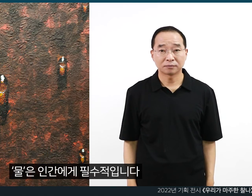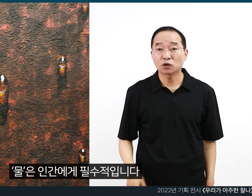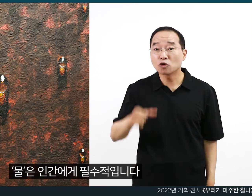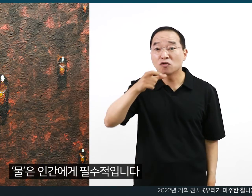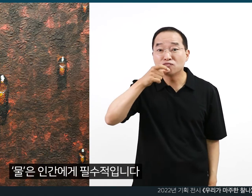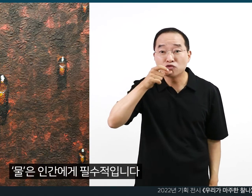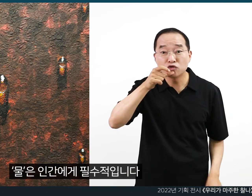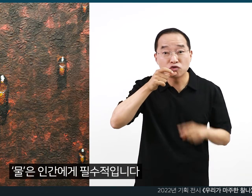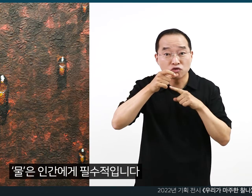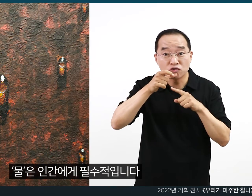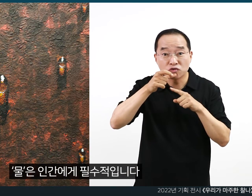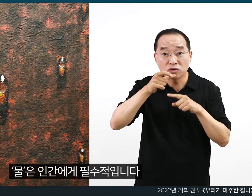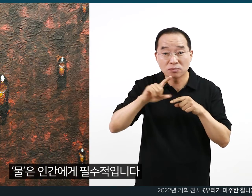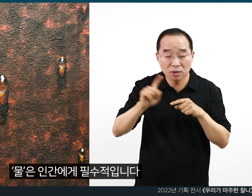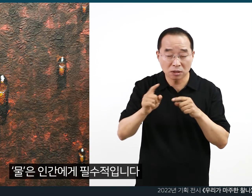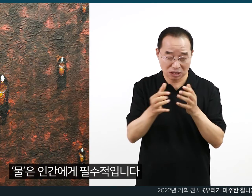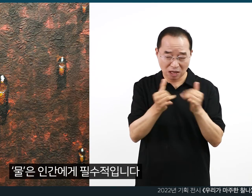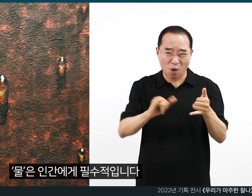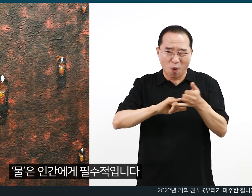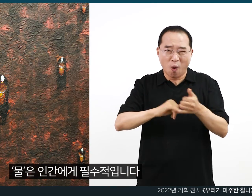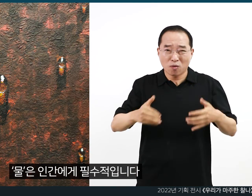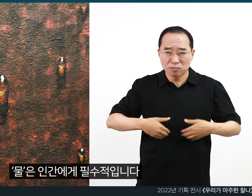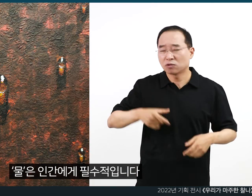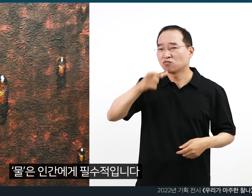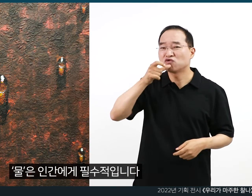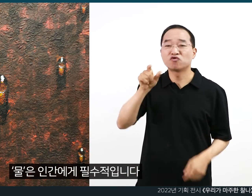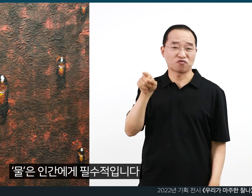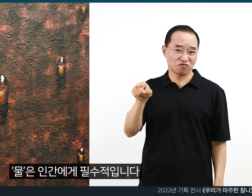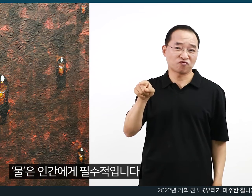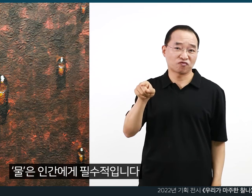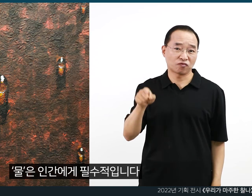물은 인간에게 필수적입니다.